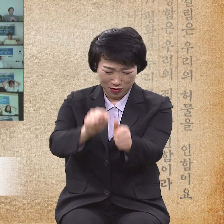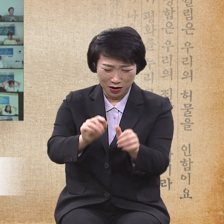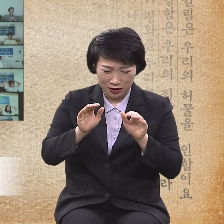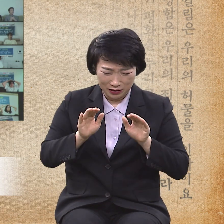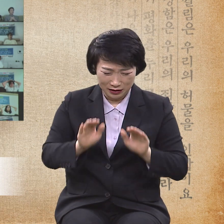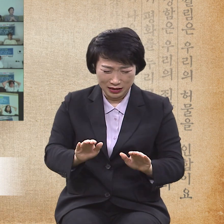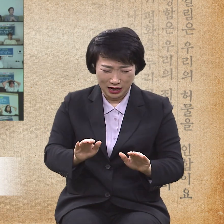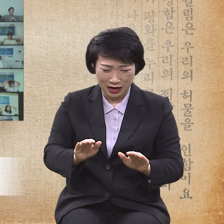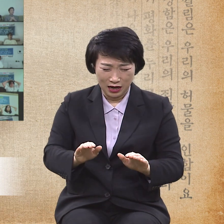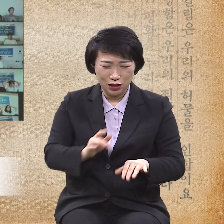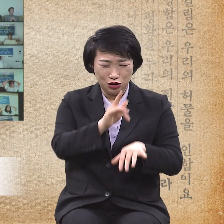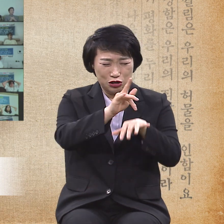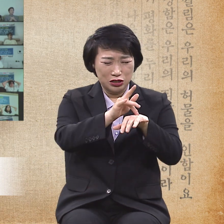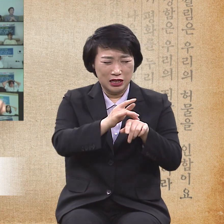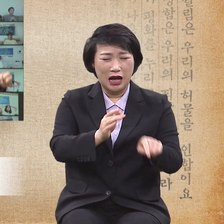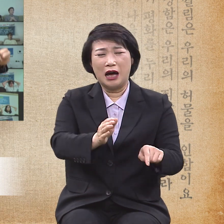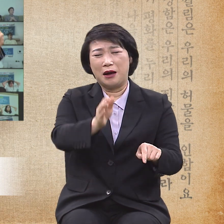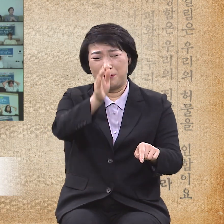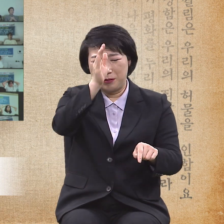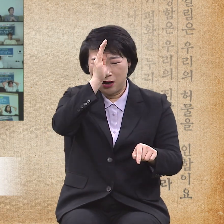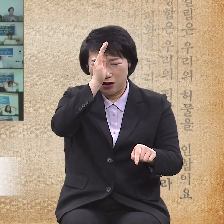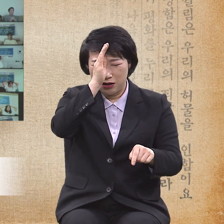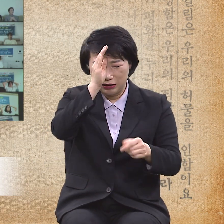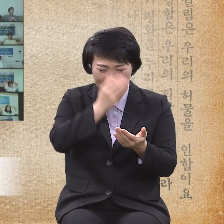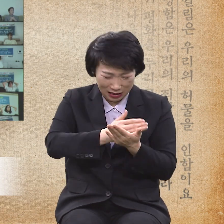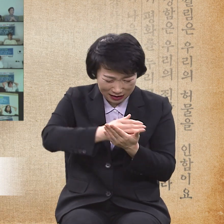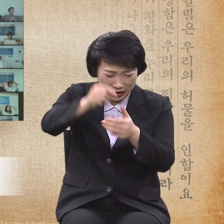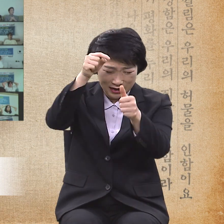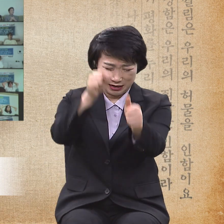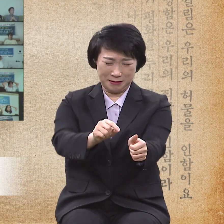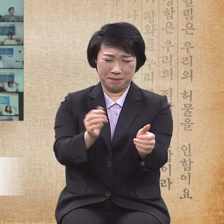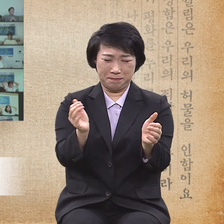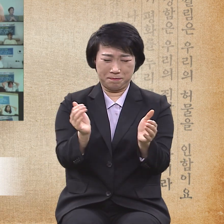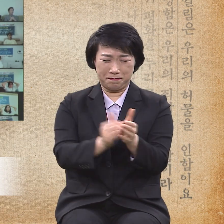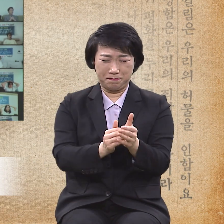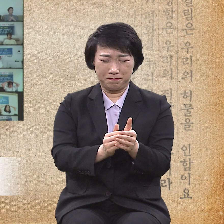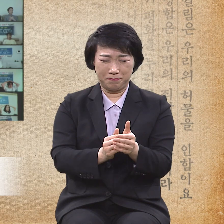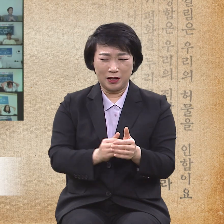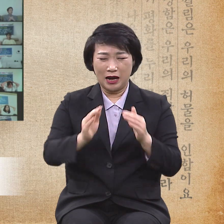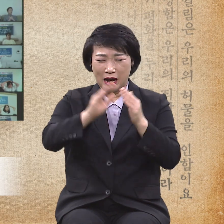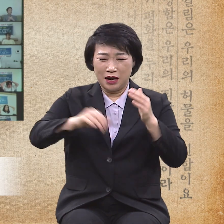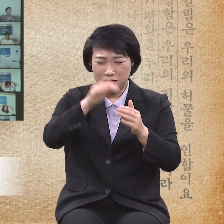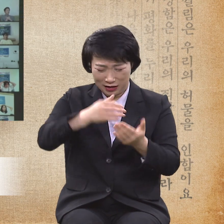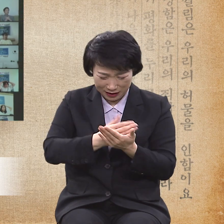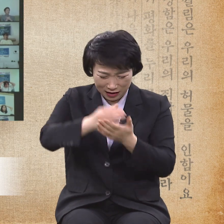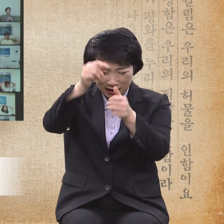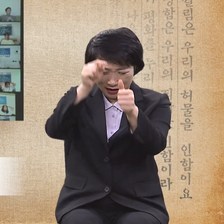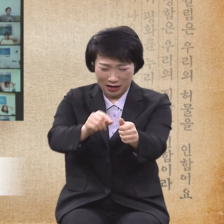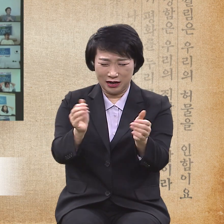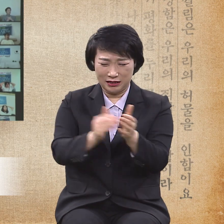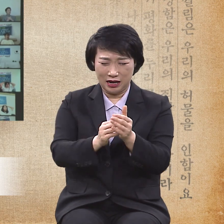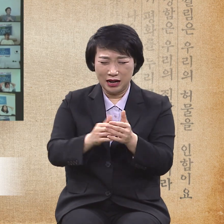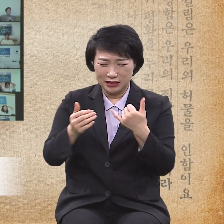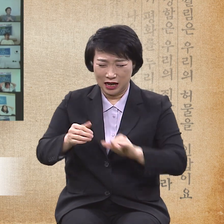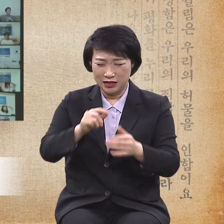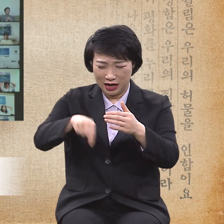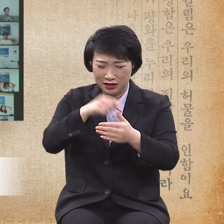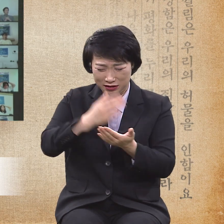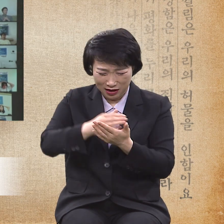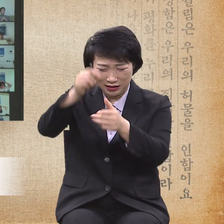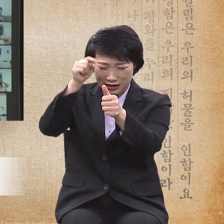명령하노니 귀신아, 질병아 떠나가라. 집에서 떠나가라.